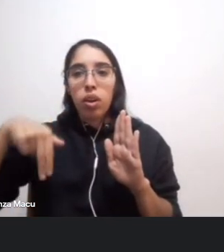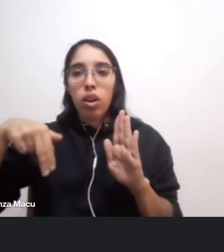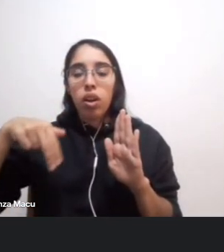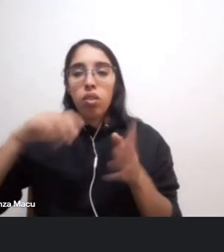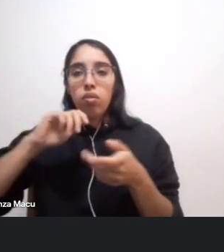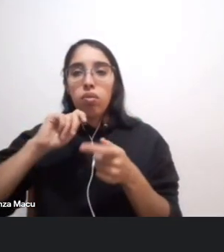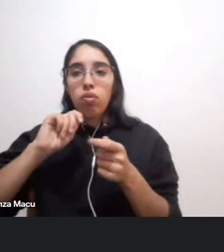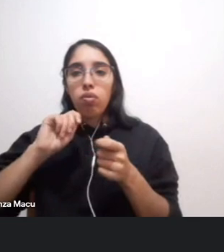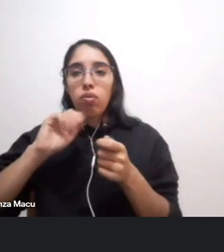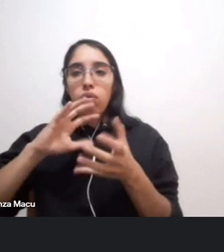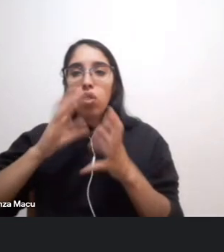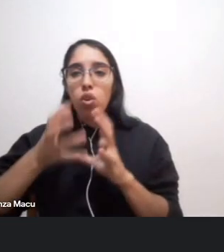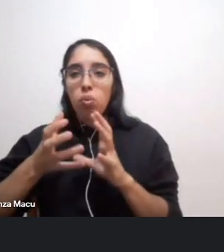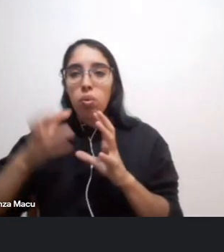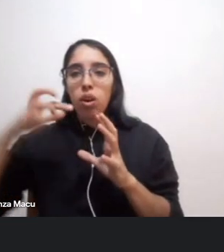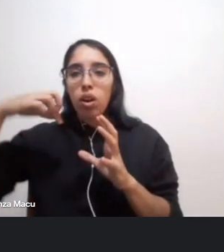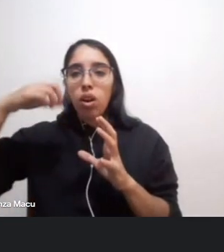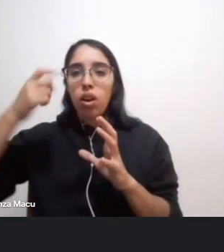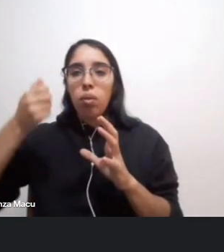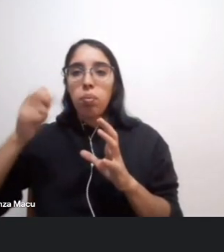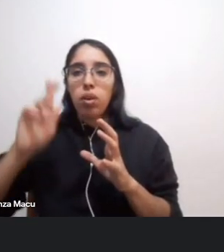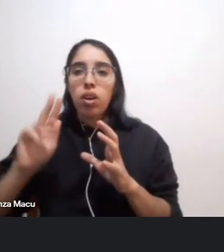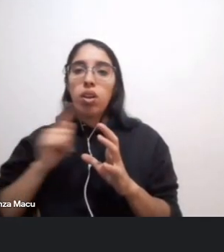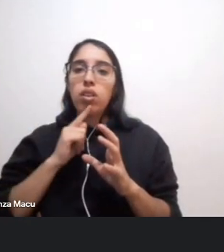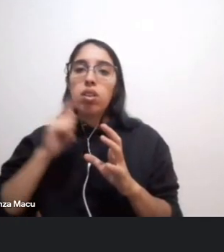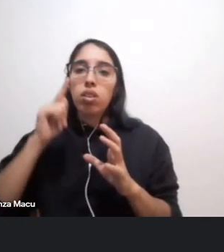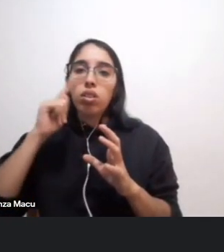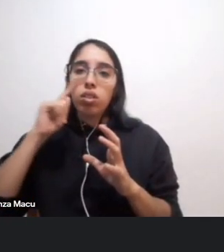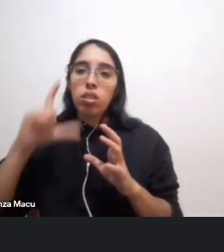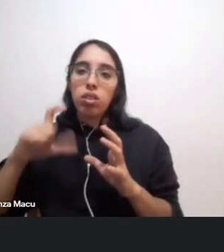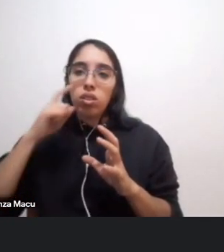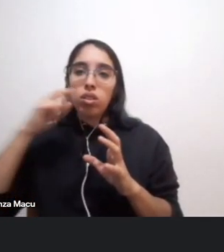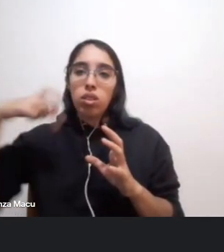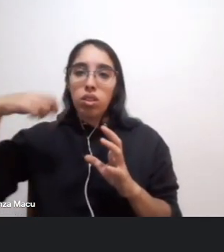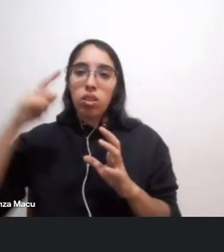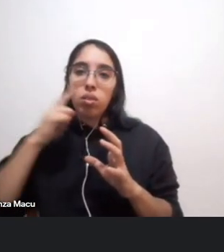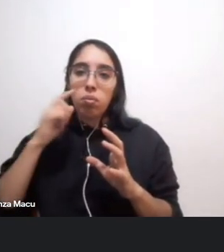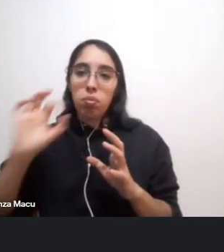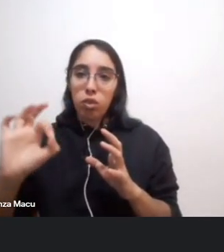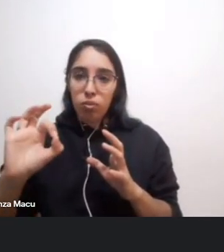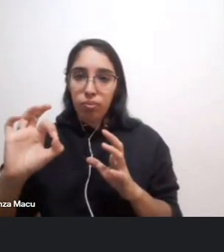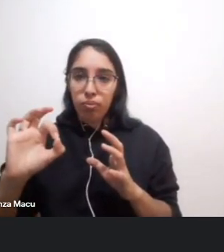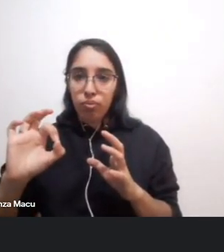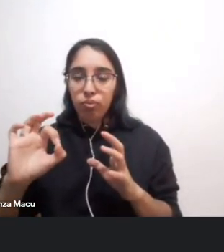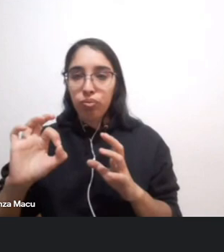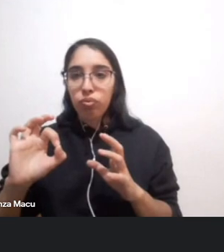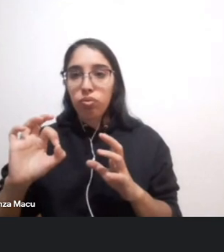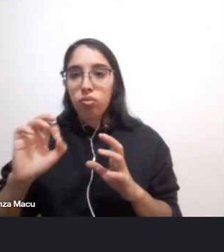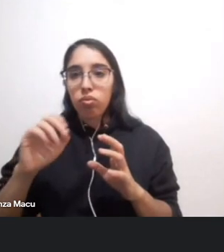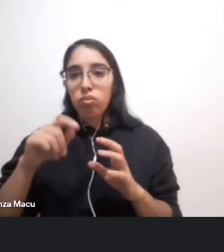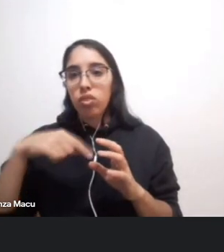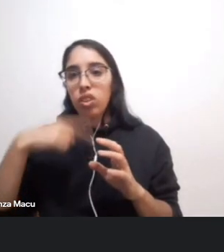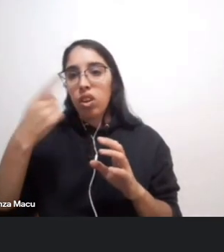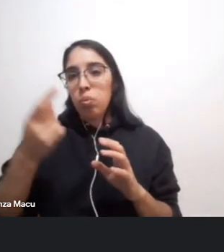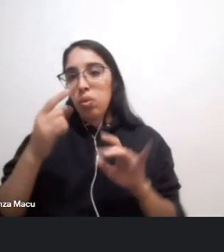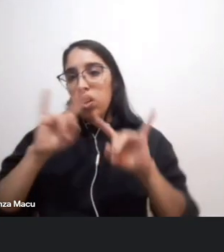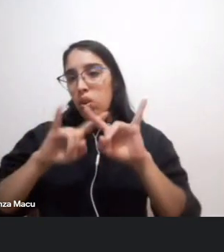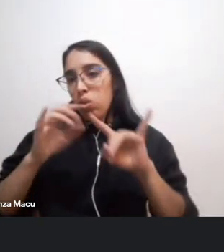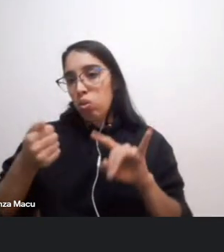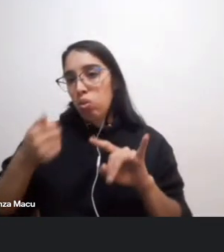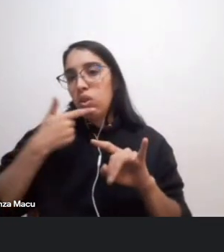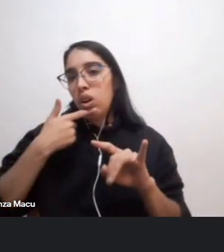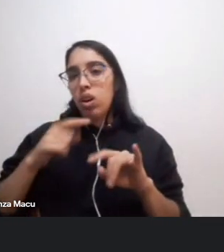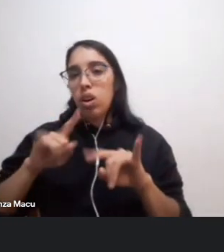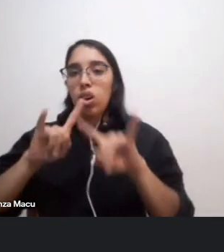was o were es pasado, ¿sí? Para el futuro se acuerdan que siempre es con el will adelante, con todos, ¿sí? Pero ahí